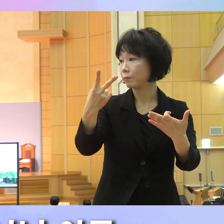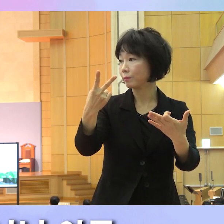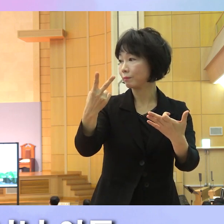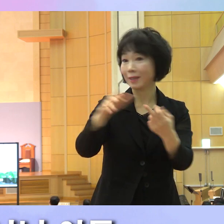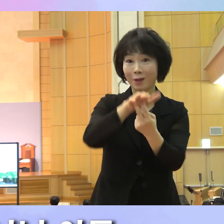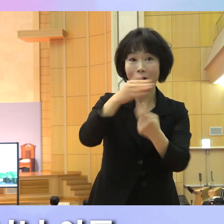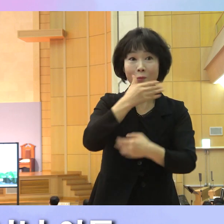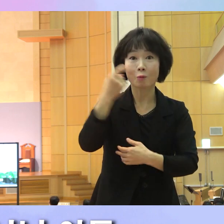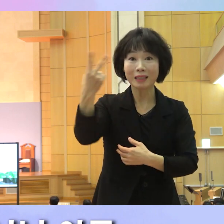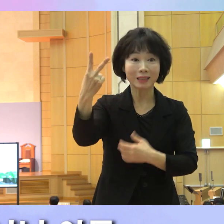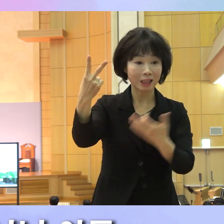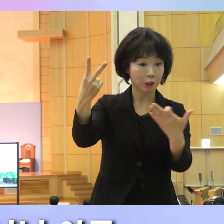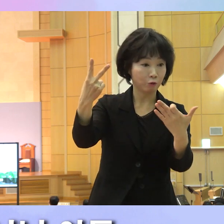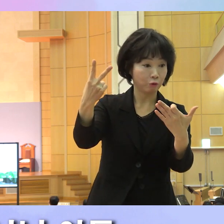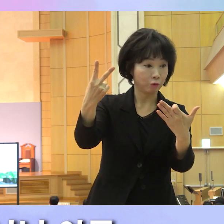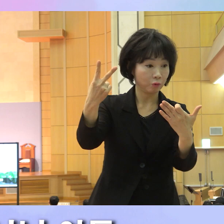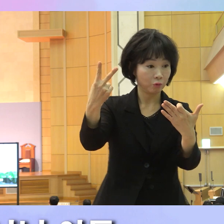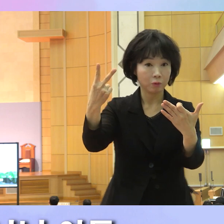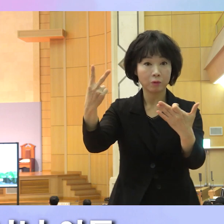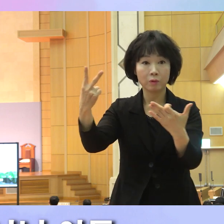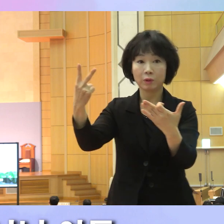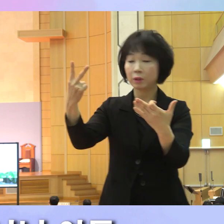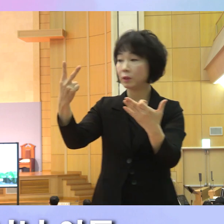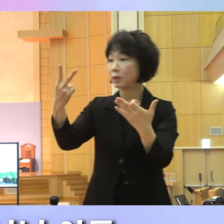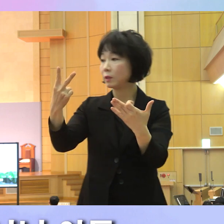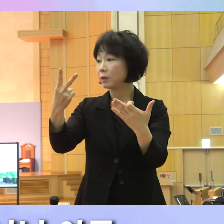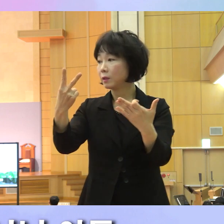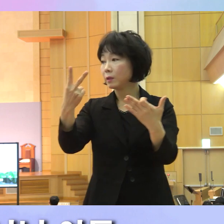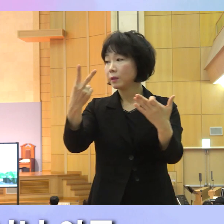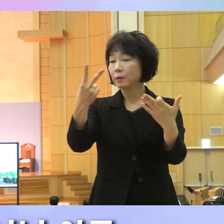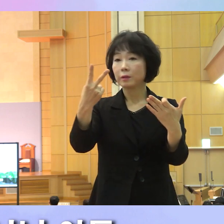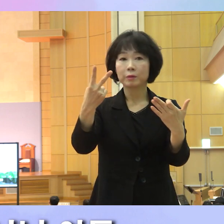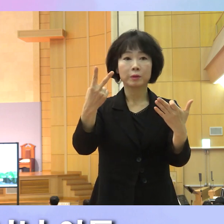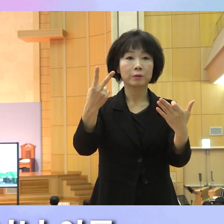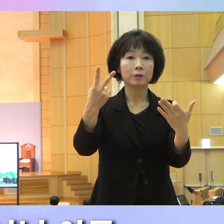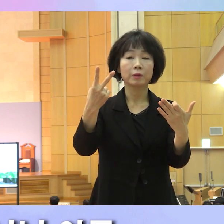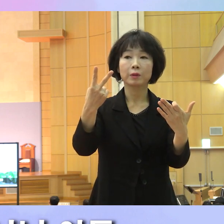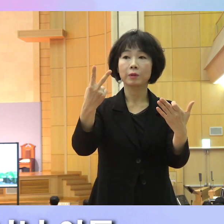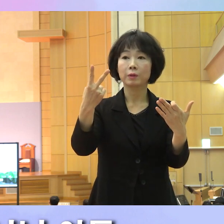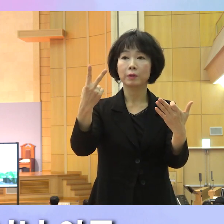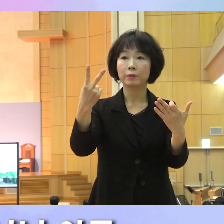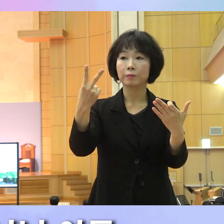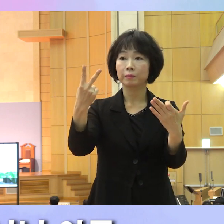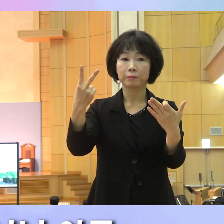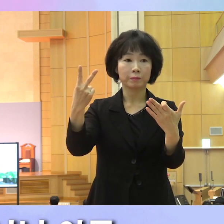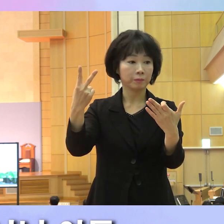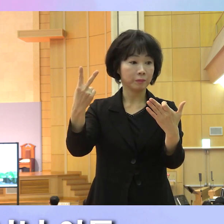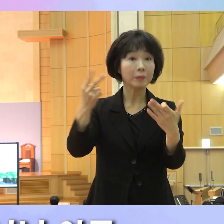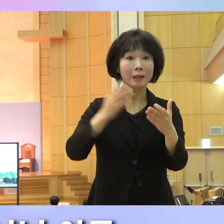요한복음 2장 19절입니다. 요한복음 2장 19절,